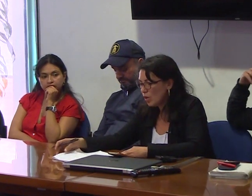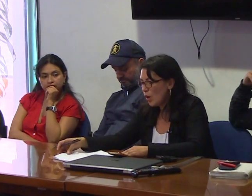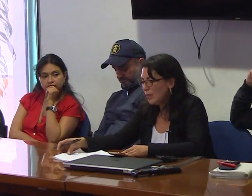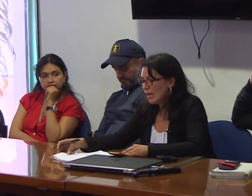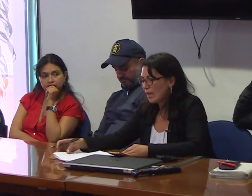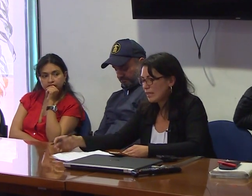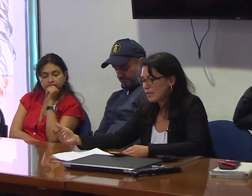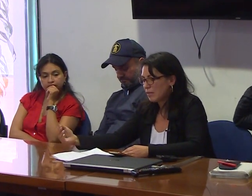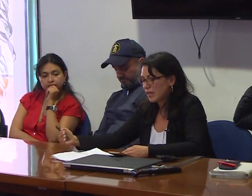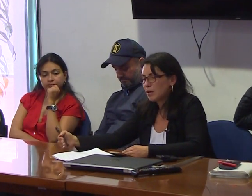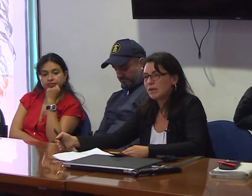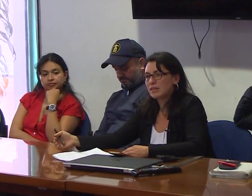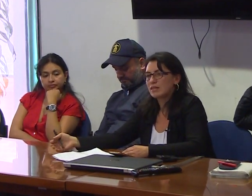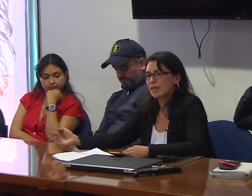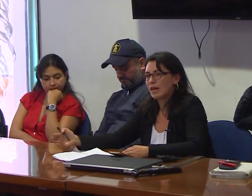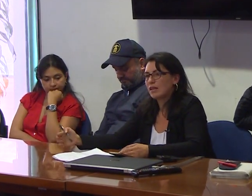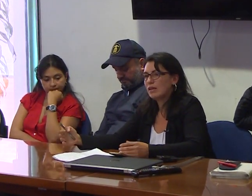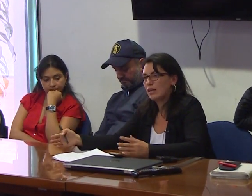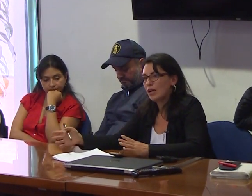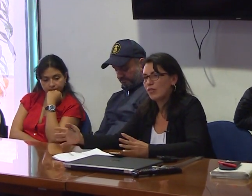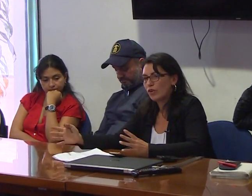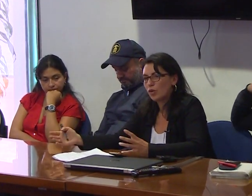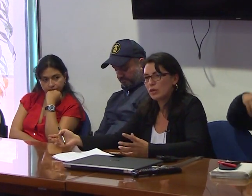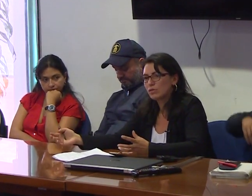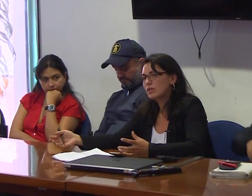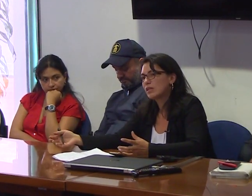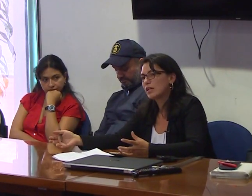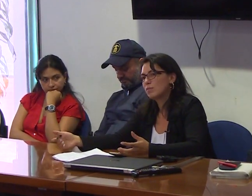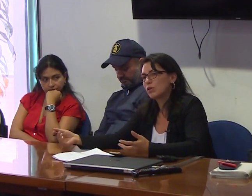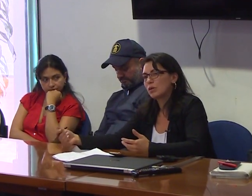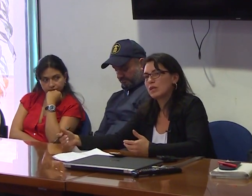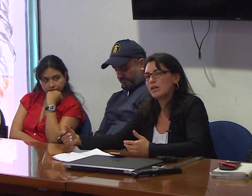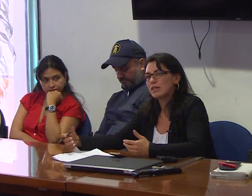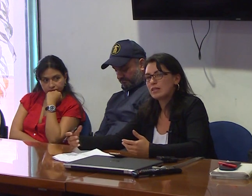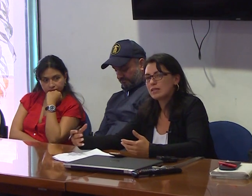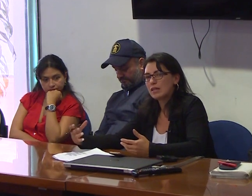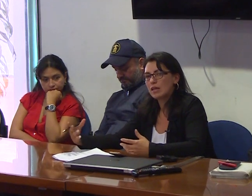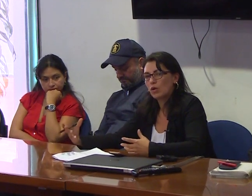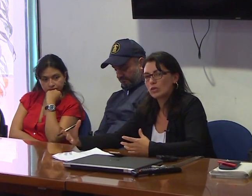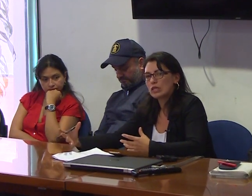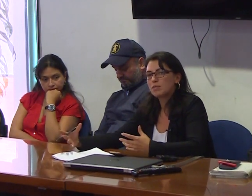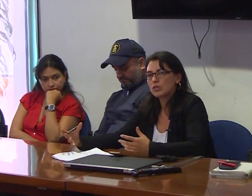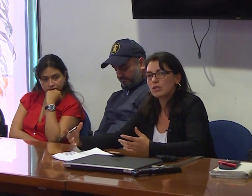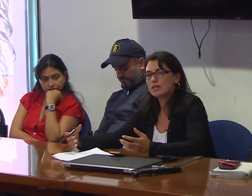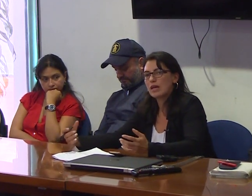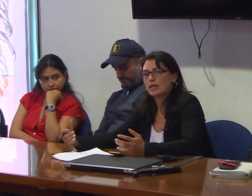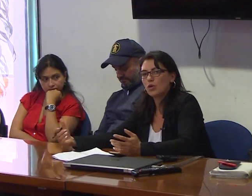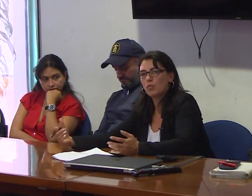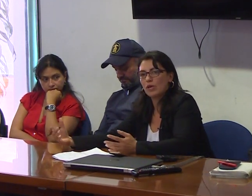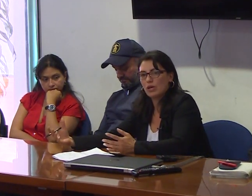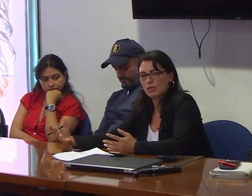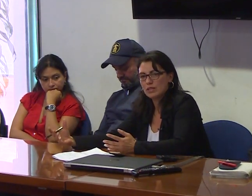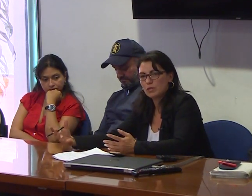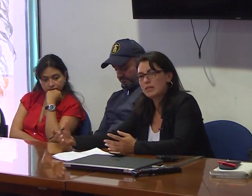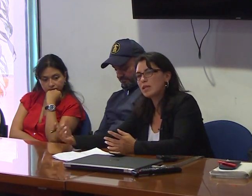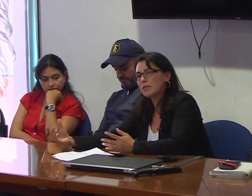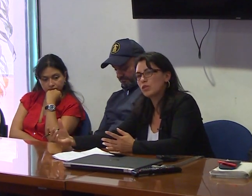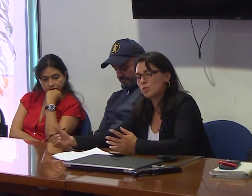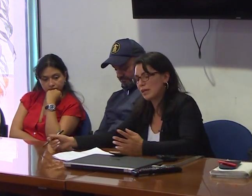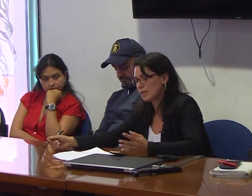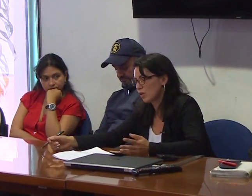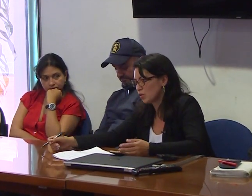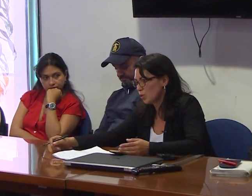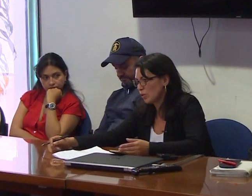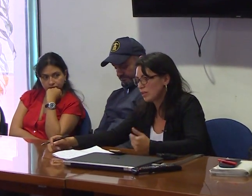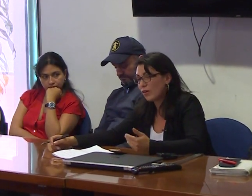¿no? Ellas emergen a partir sea de fenómenos de interés, pero también a veces de otras personas que han incorporado esos